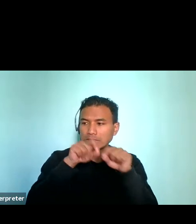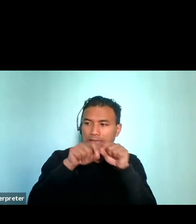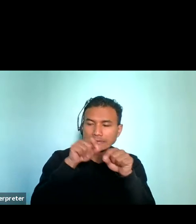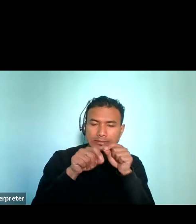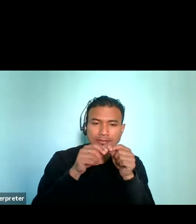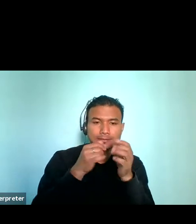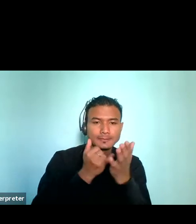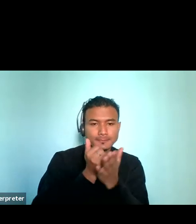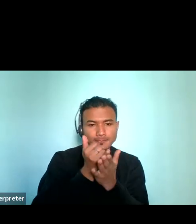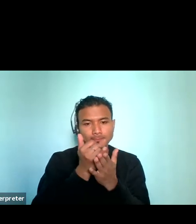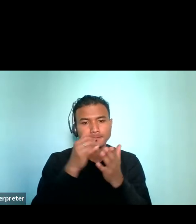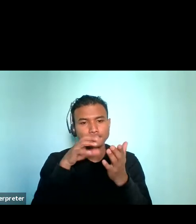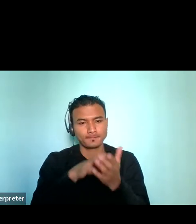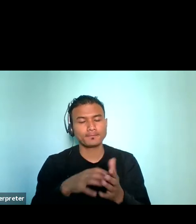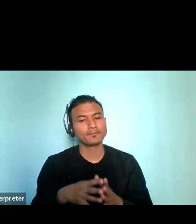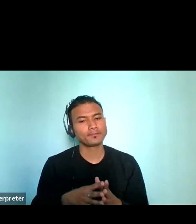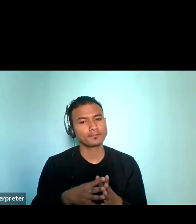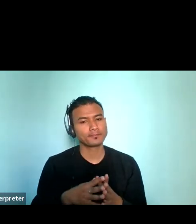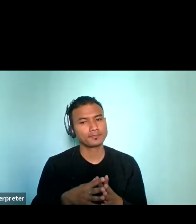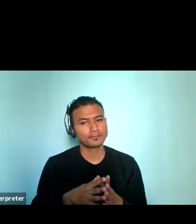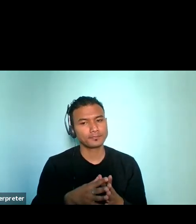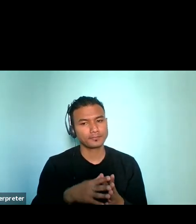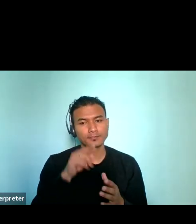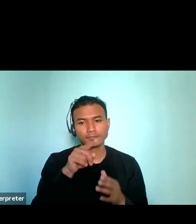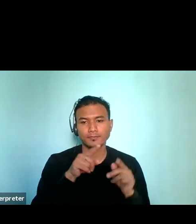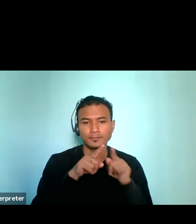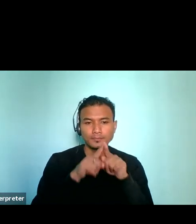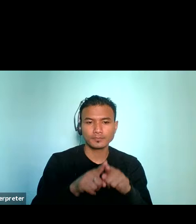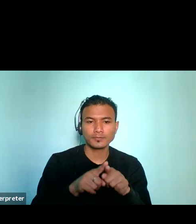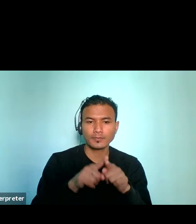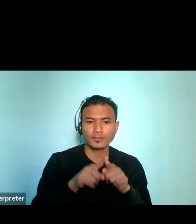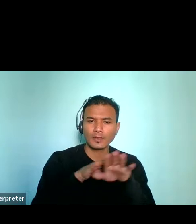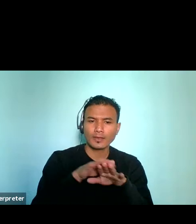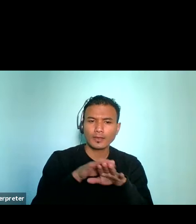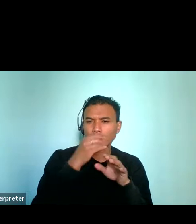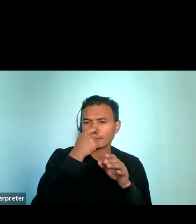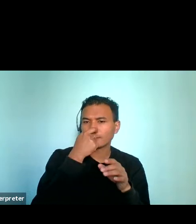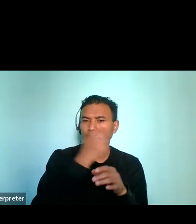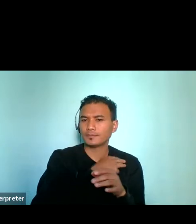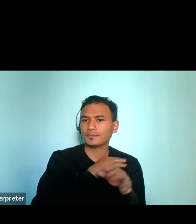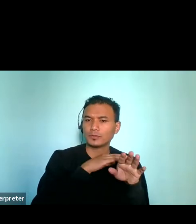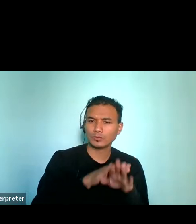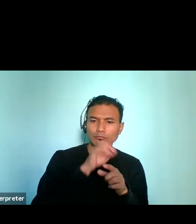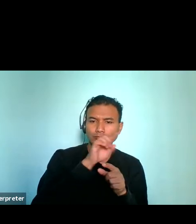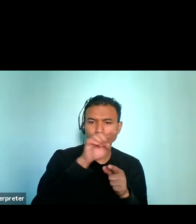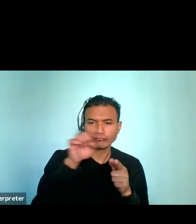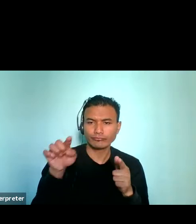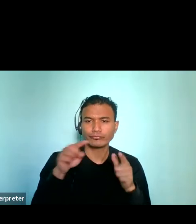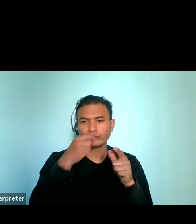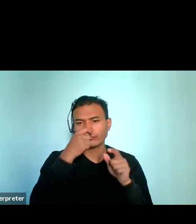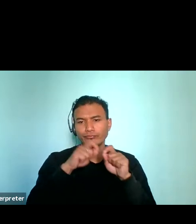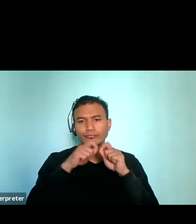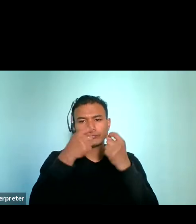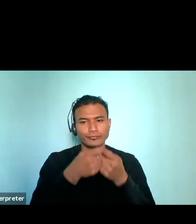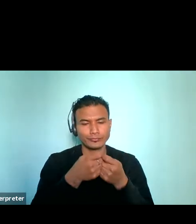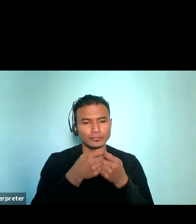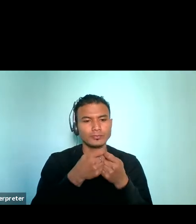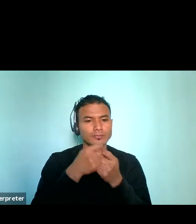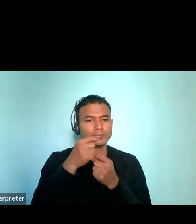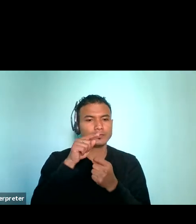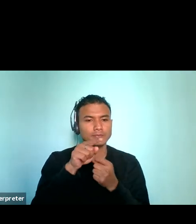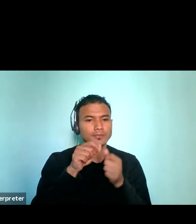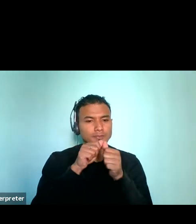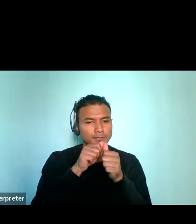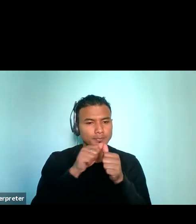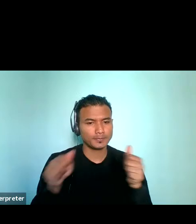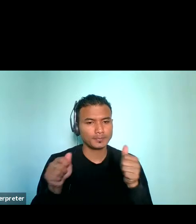desa melakukan urbanisasi, menjadi buruh di perkotaan, menjadi TKW, seperti itu. Kemudian juga ada